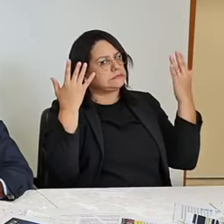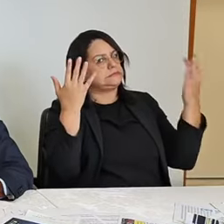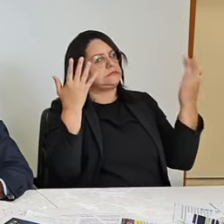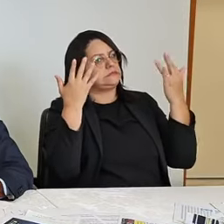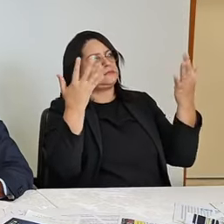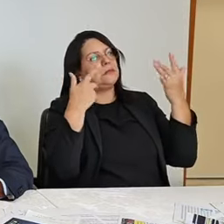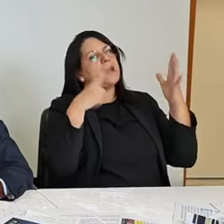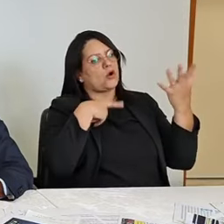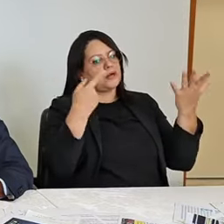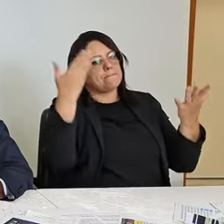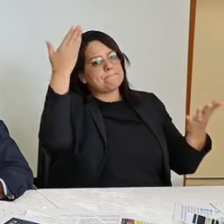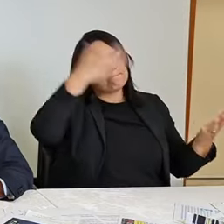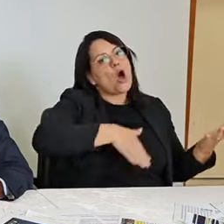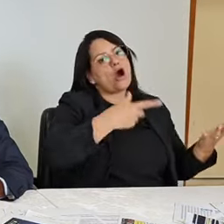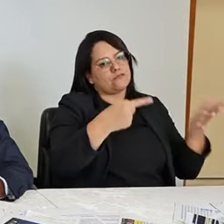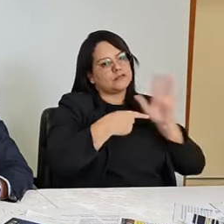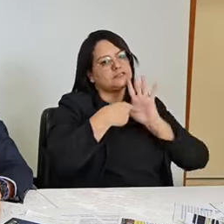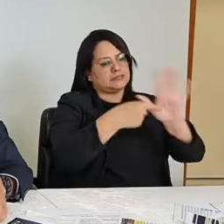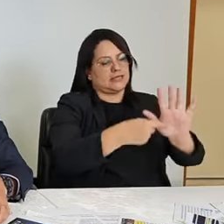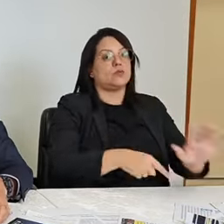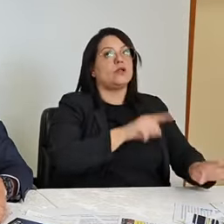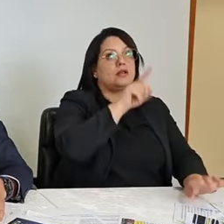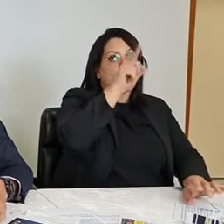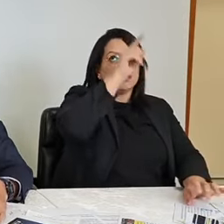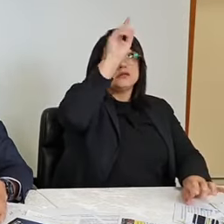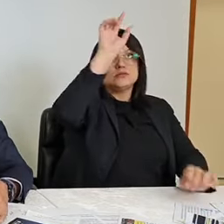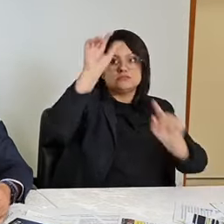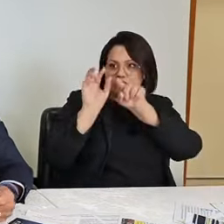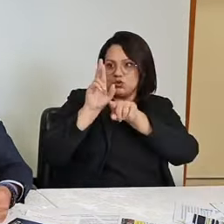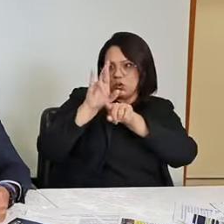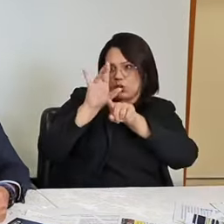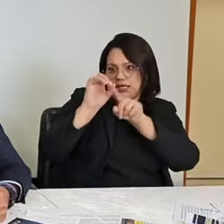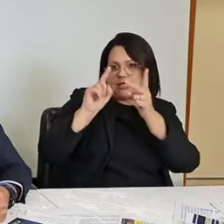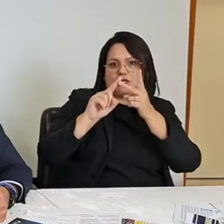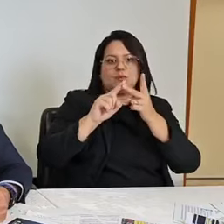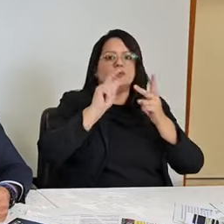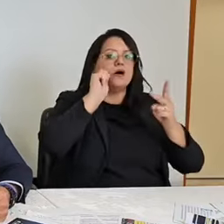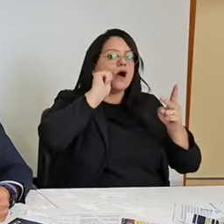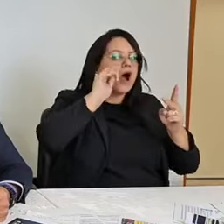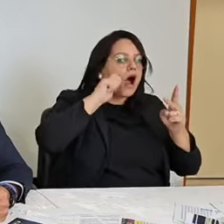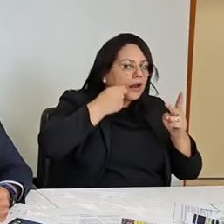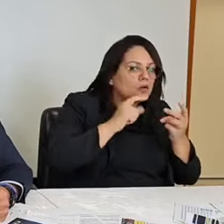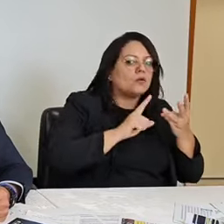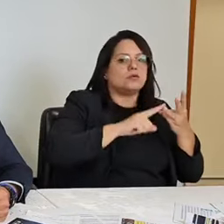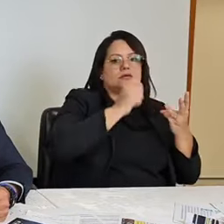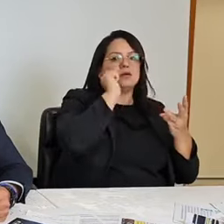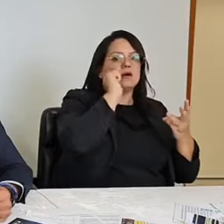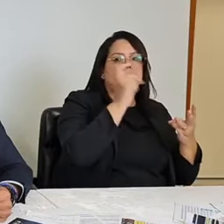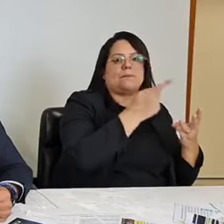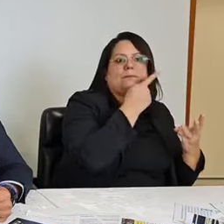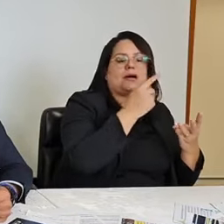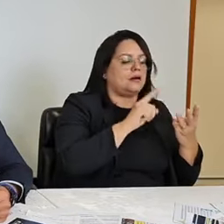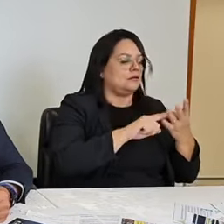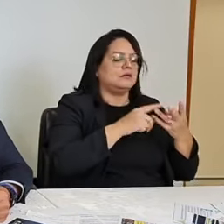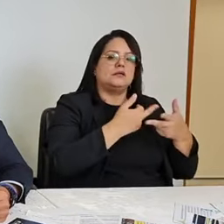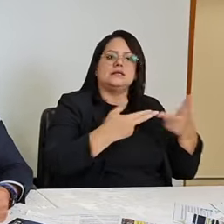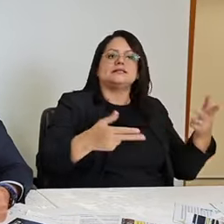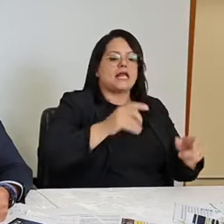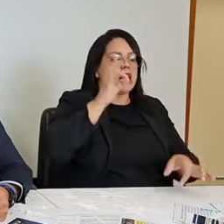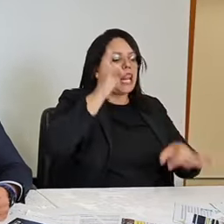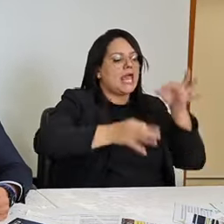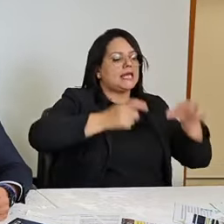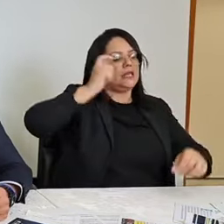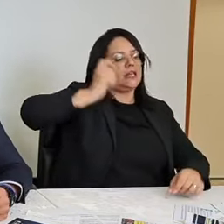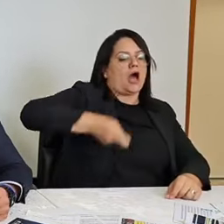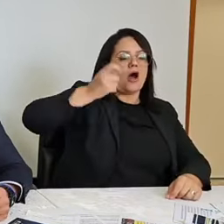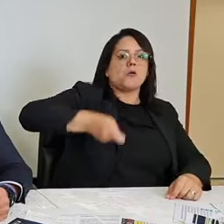concretos para a gente mostrar. Tanto no Rio de Janeiro, quanto em Alagoas, quanto no Amapá, leilões super bem sucedidos. E o que a gente vê